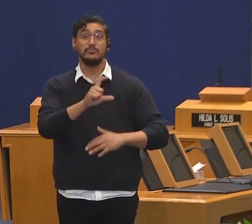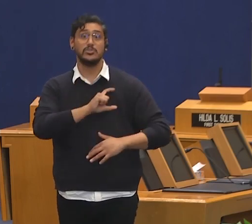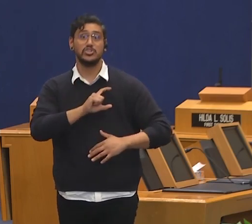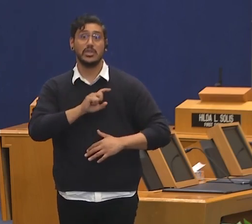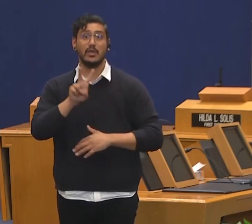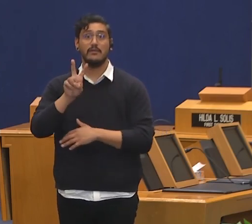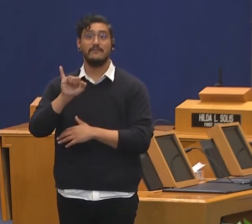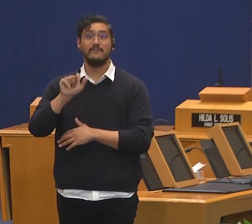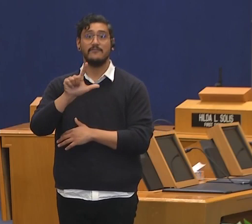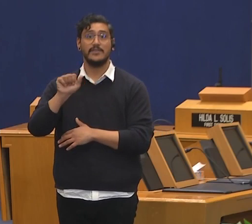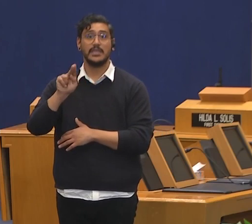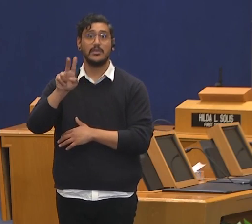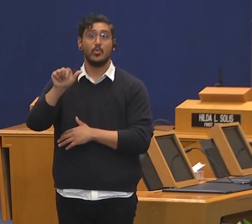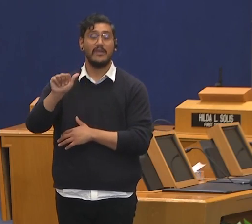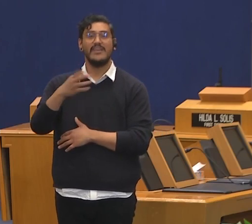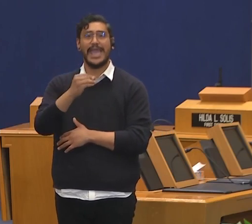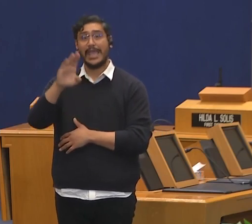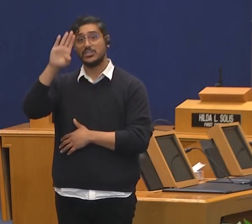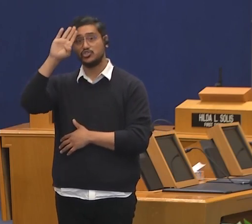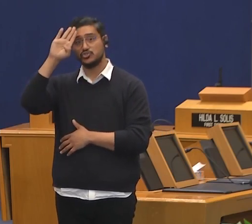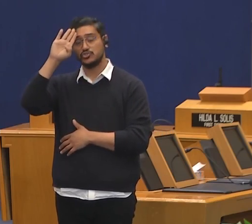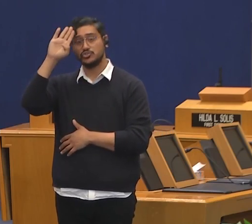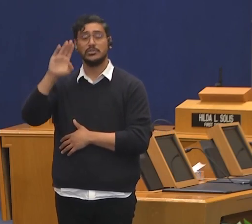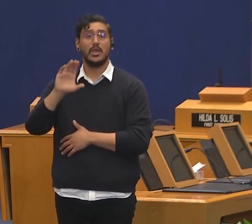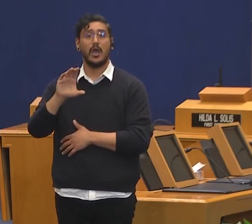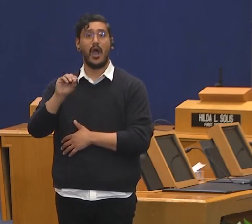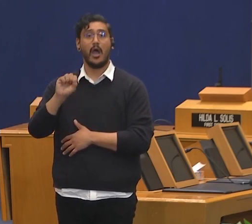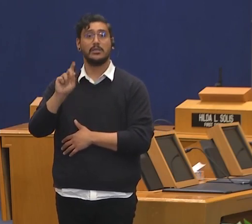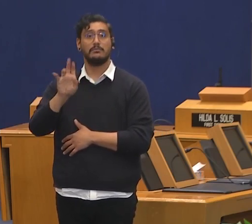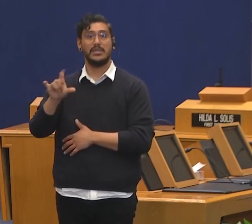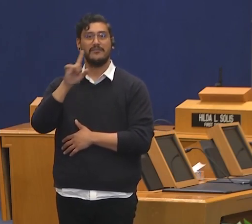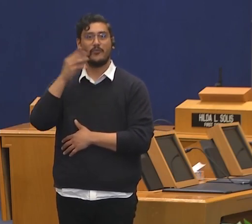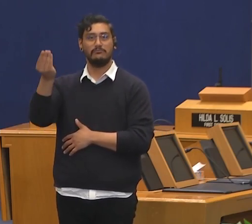y al Jefe Osby por rastrear e informar estos datos.